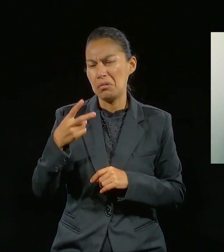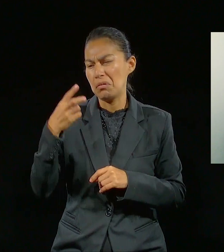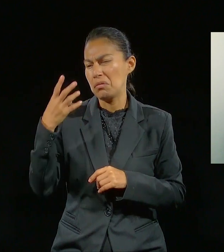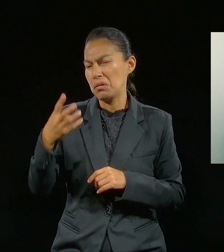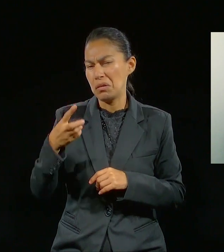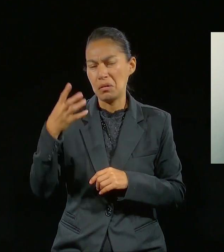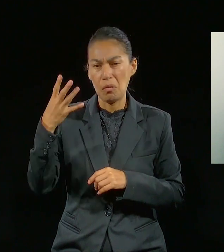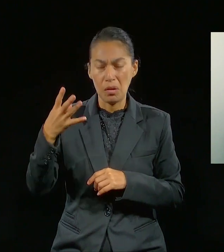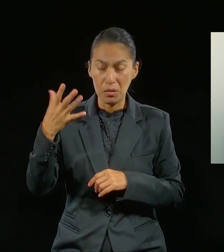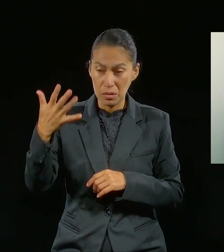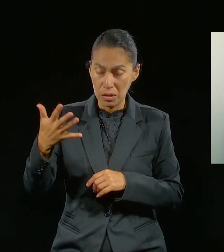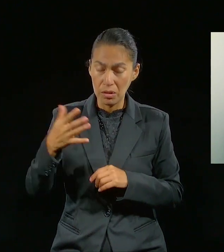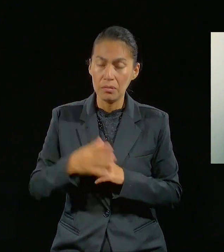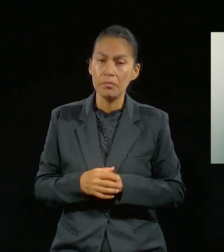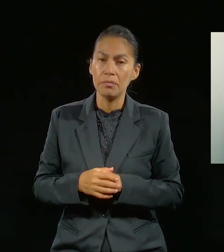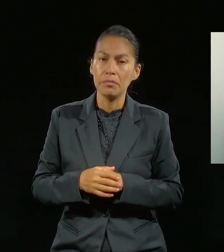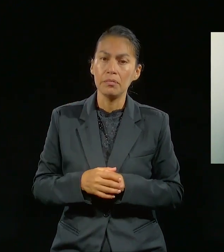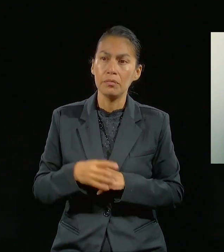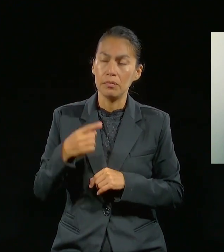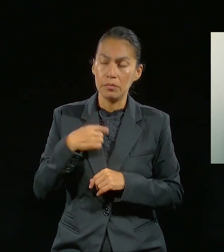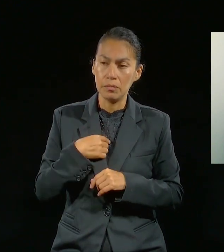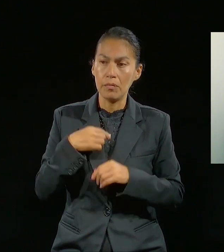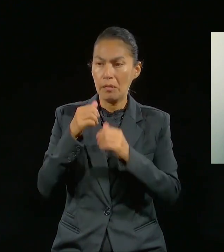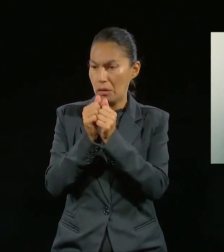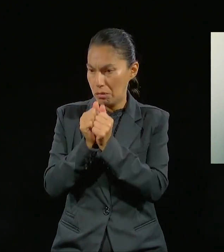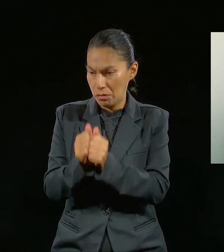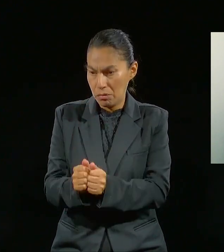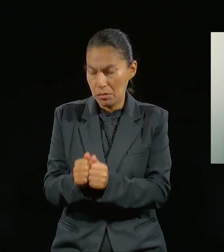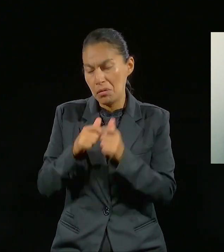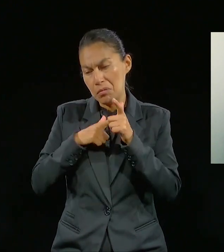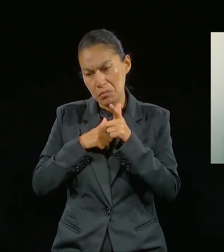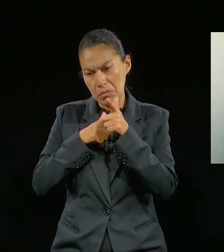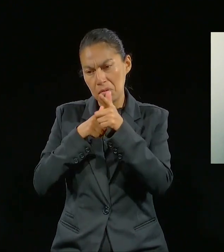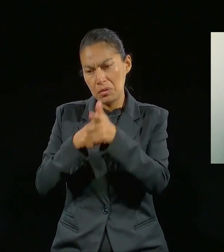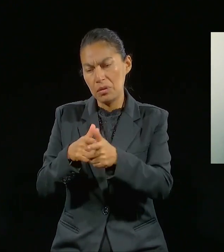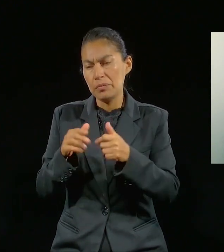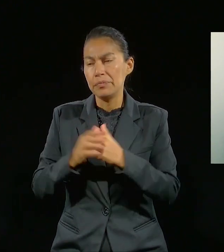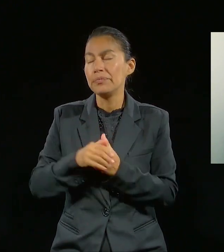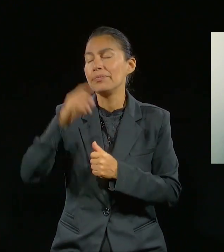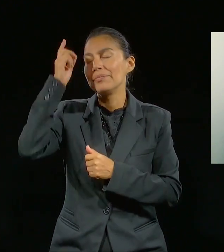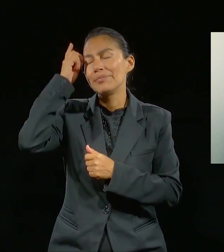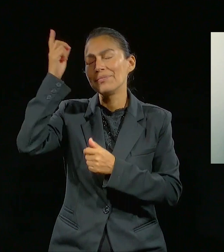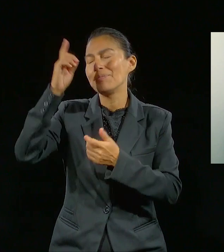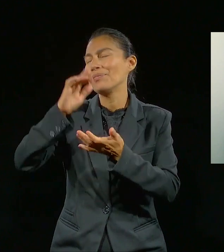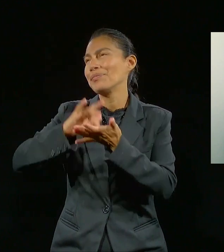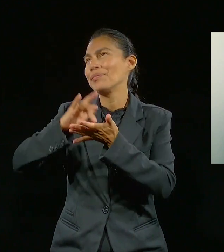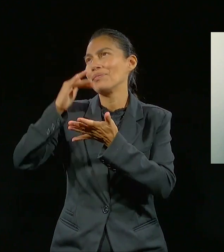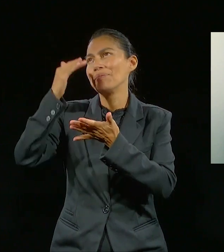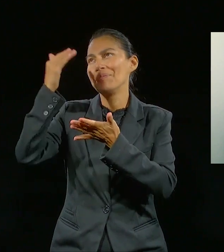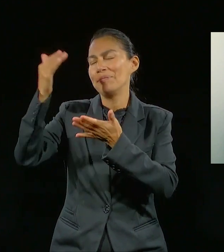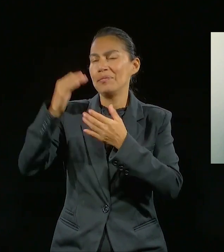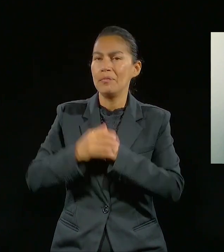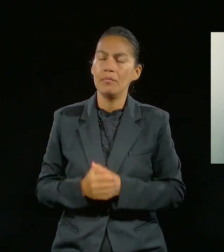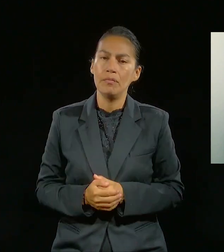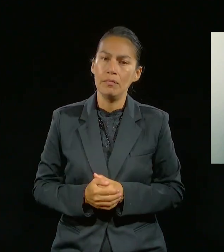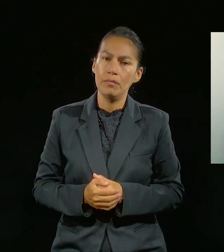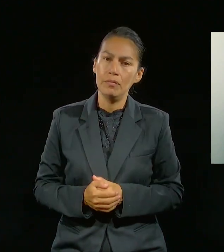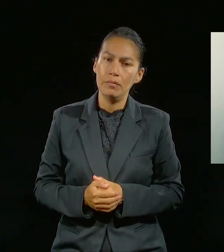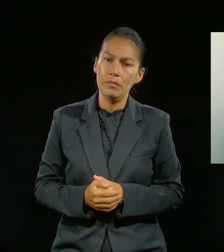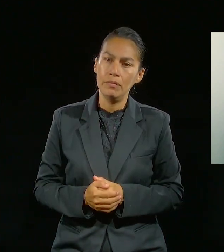luego cuatro, y luego cinco. Y aquí sigo. Y agradecidas con Dios